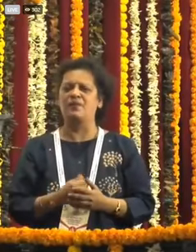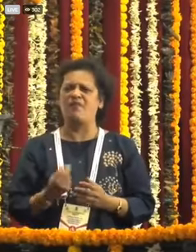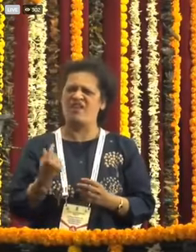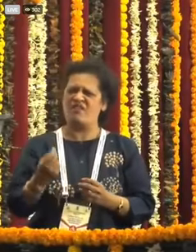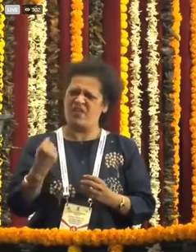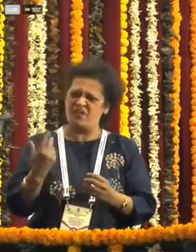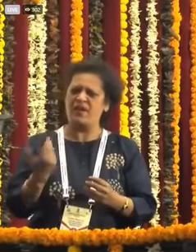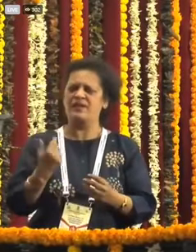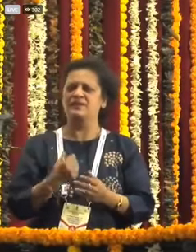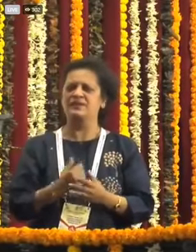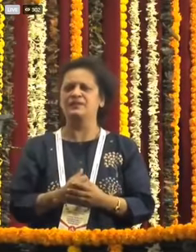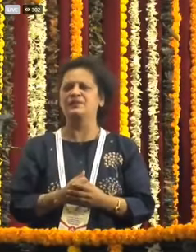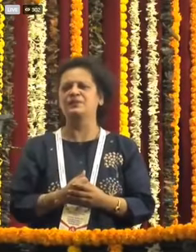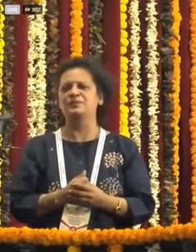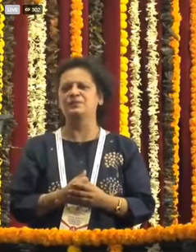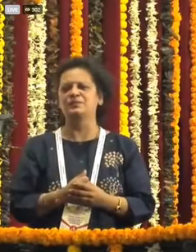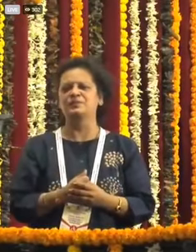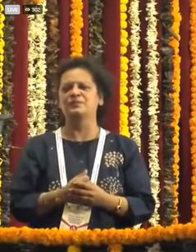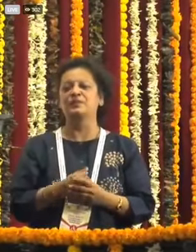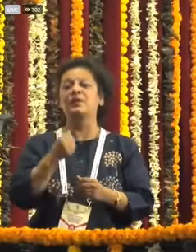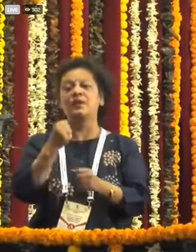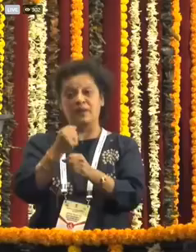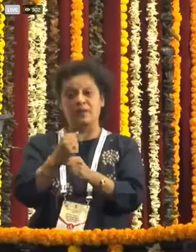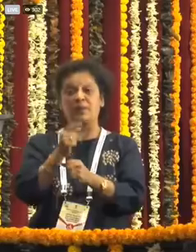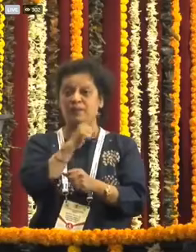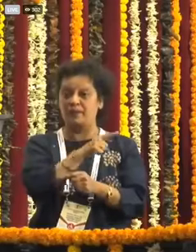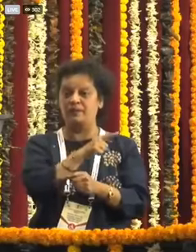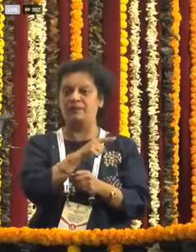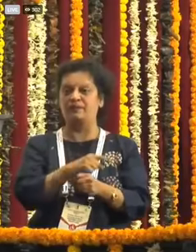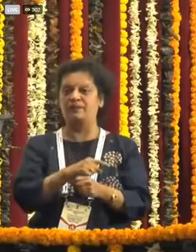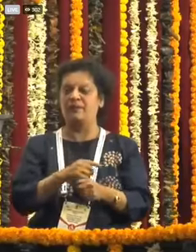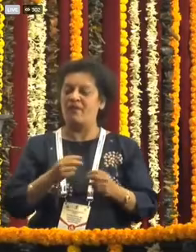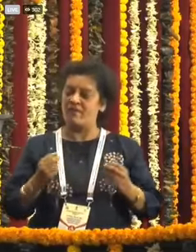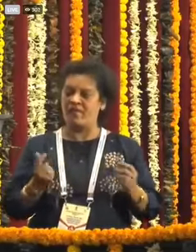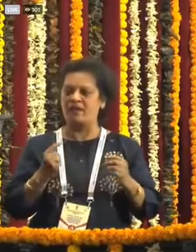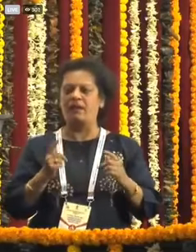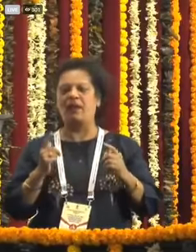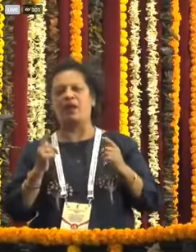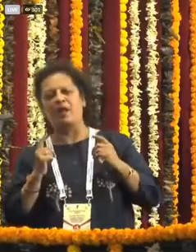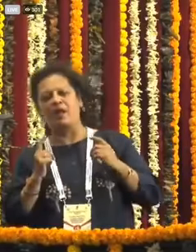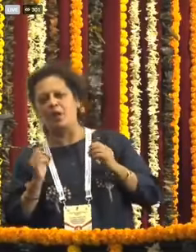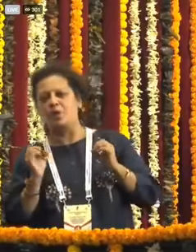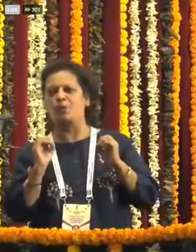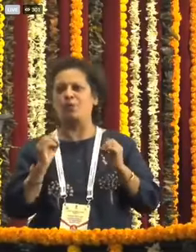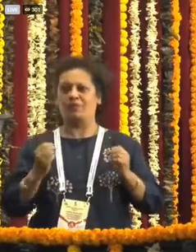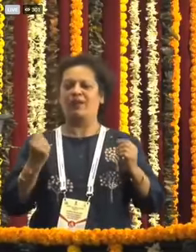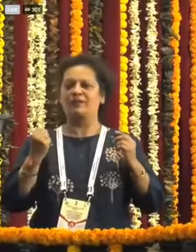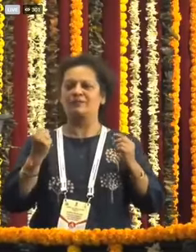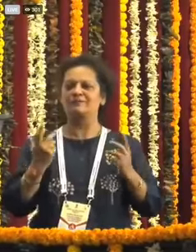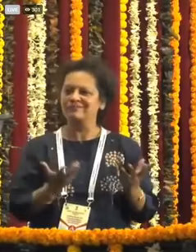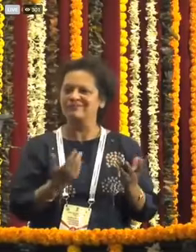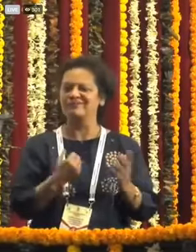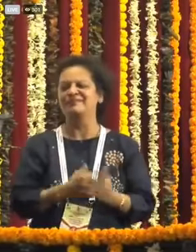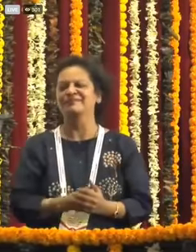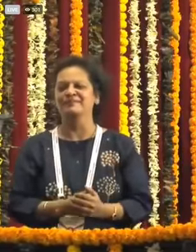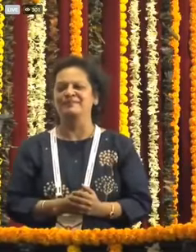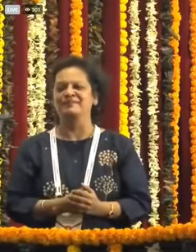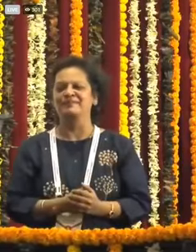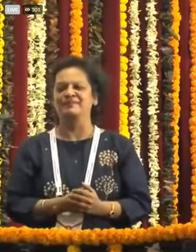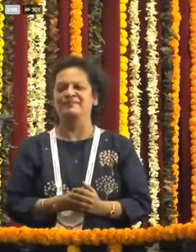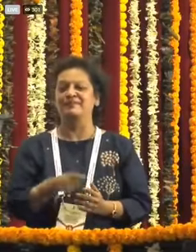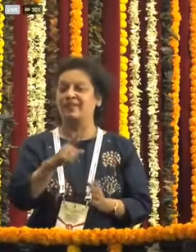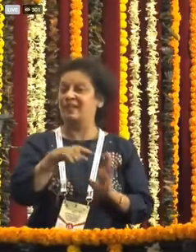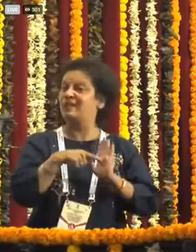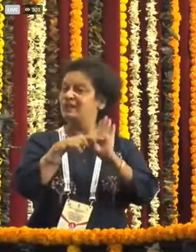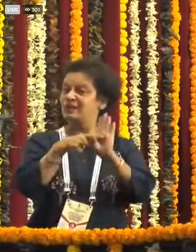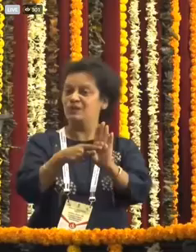वेगवान करण्यासाठी प्रशासन देखील तेवढंच तत्पर आणि कार्यक्षम असलं पाहिजे। आणि म्हणून त्यांनी